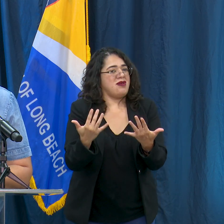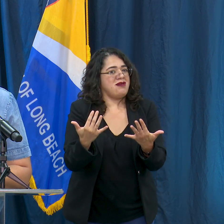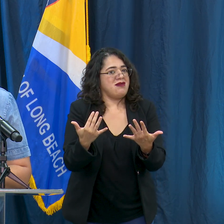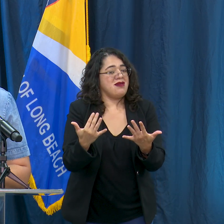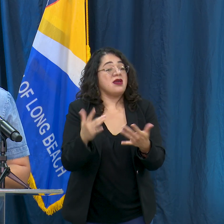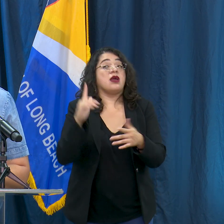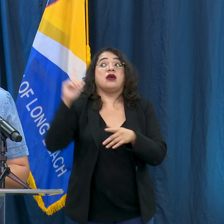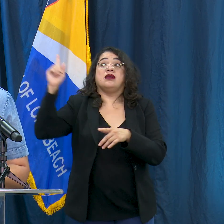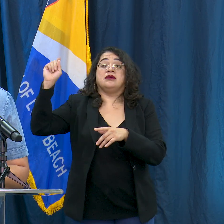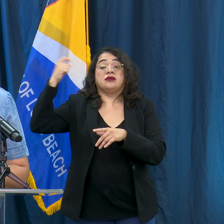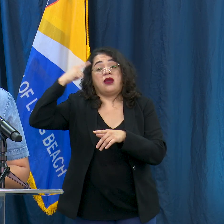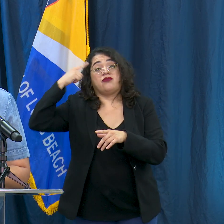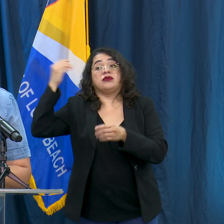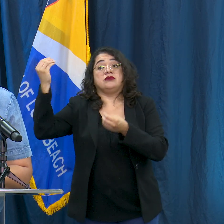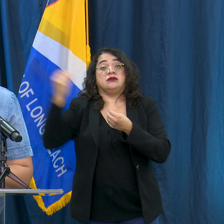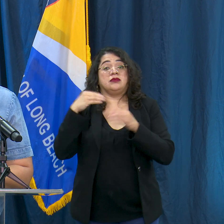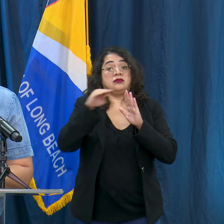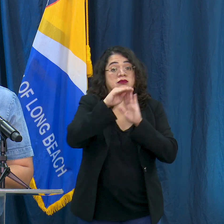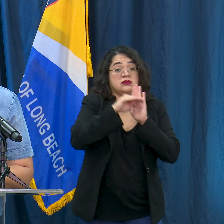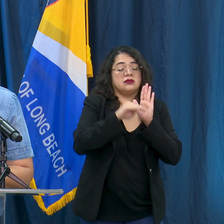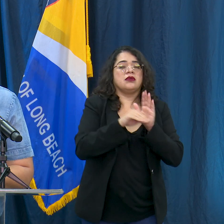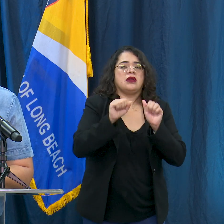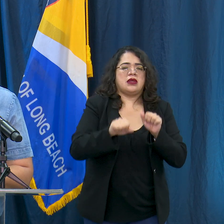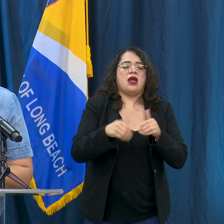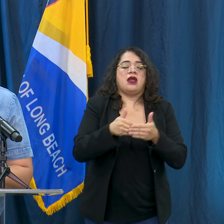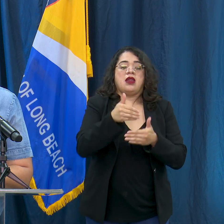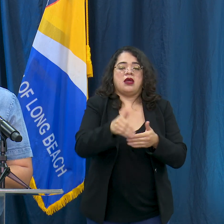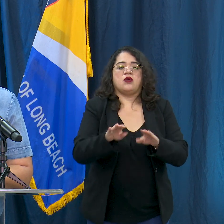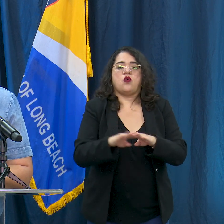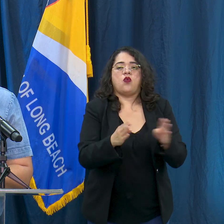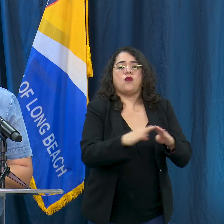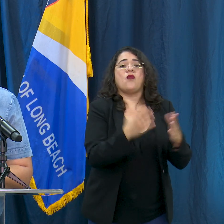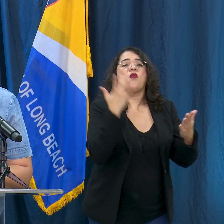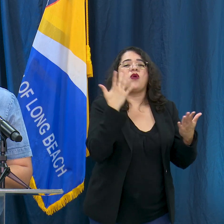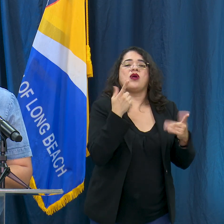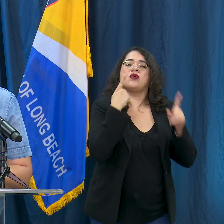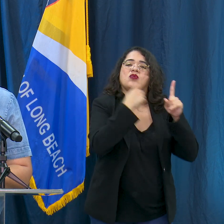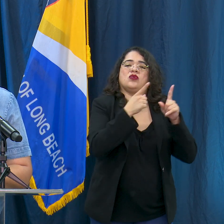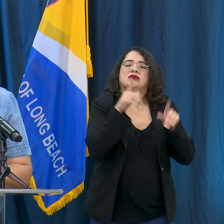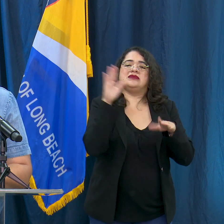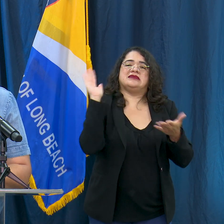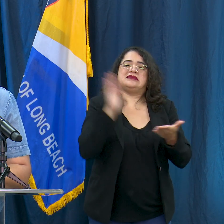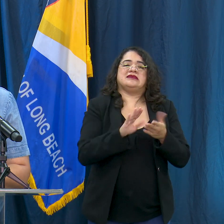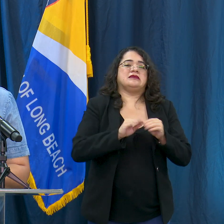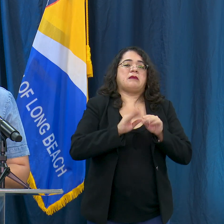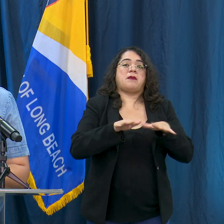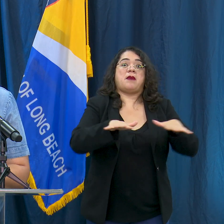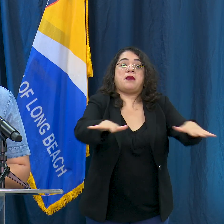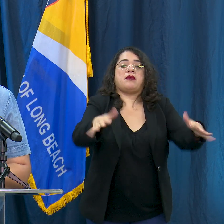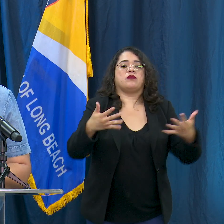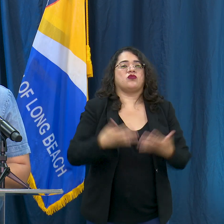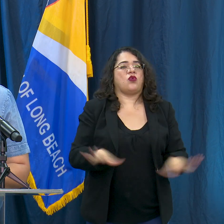están implementando estas nuevas reglas y seguros para prevenir otra ola del virus.